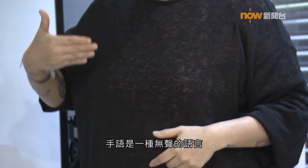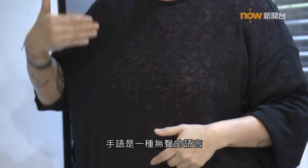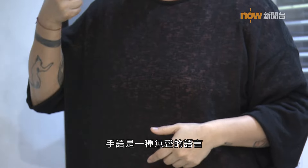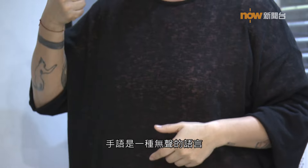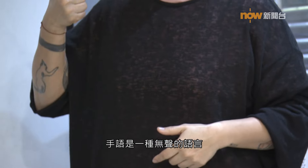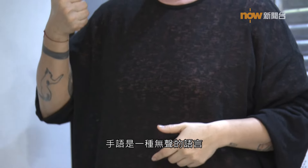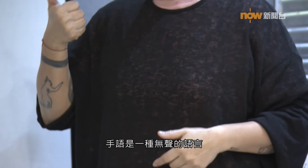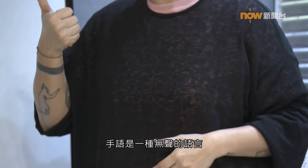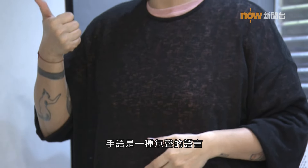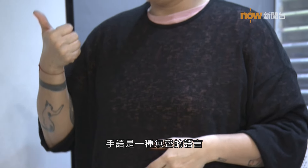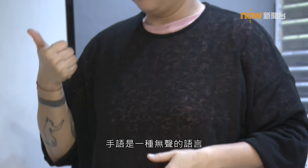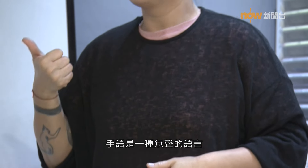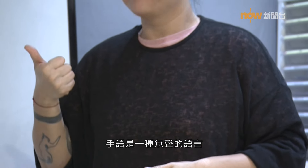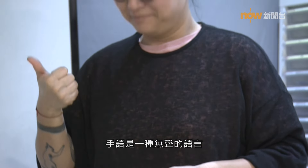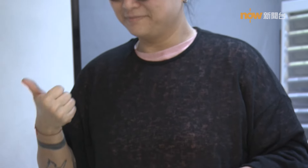手语是一种无声的语言。